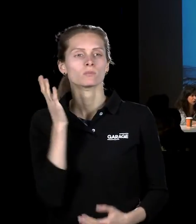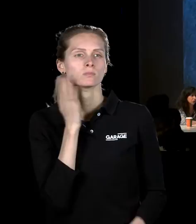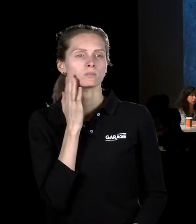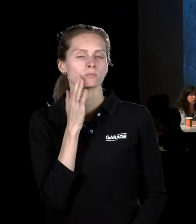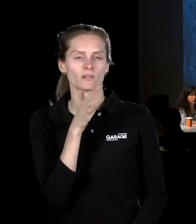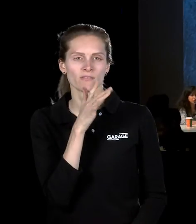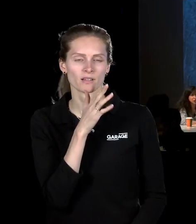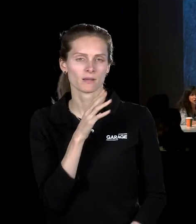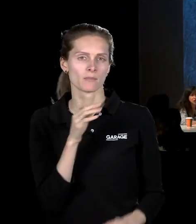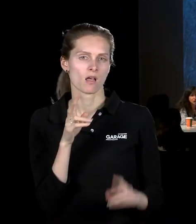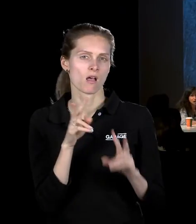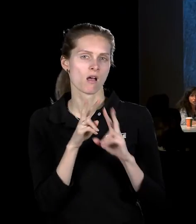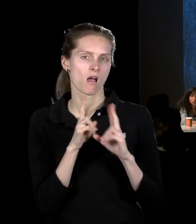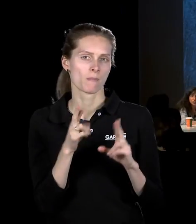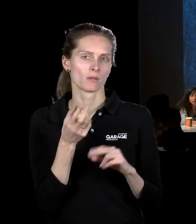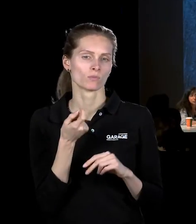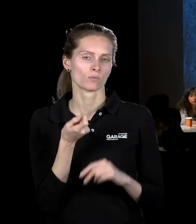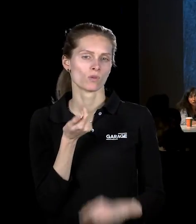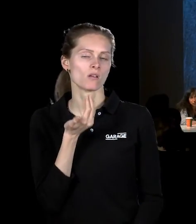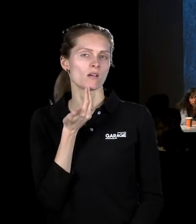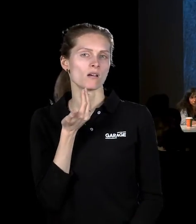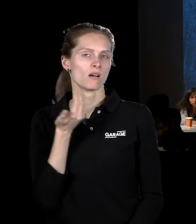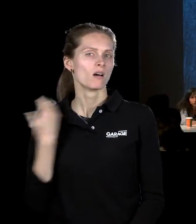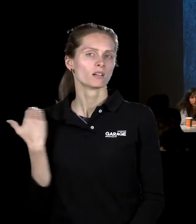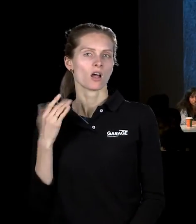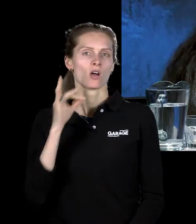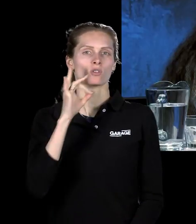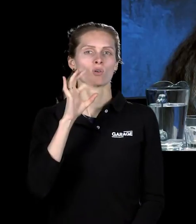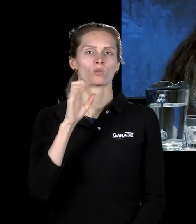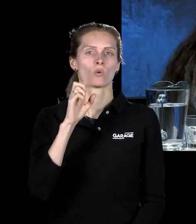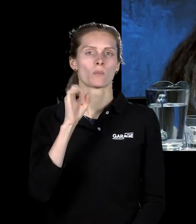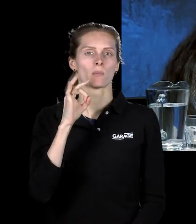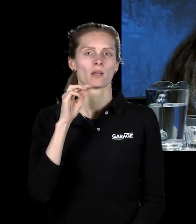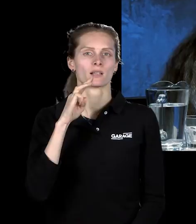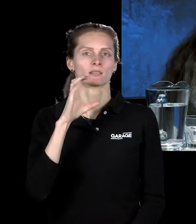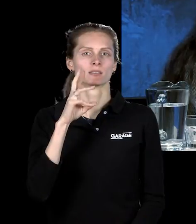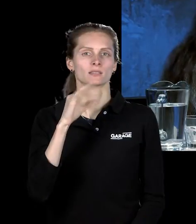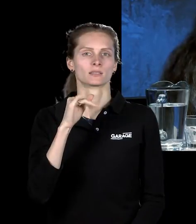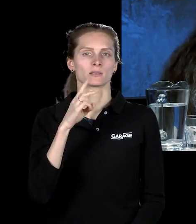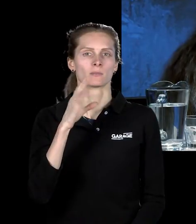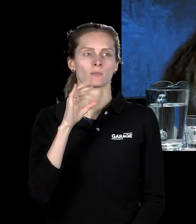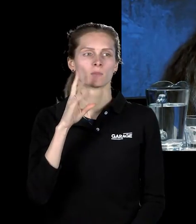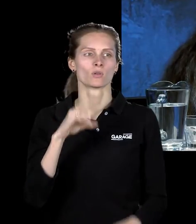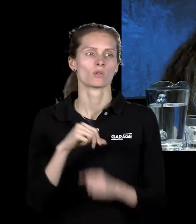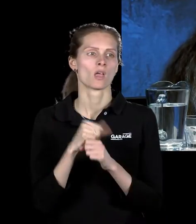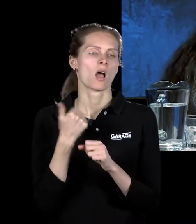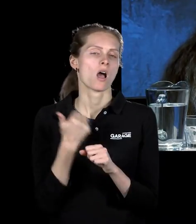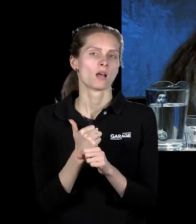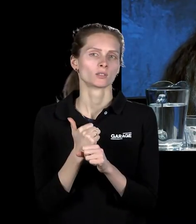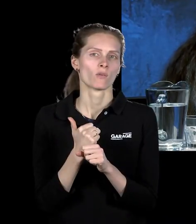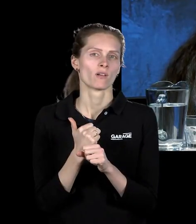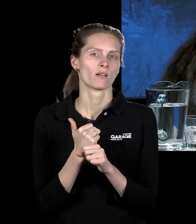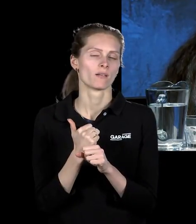время, чуть раньше, Роберт Смитсон, о котором мы говорили, один из основоположников и главных фигур американского